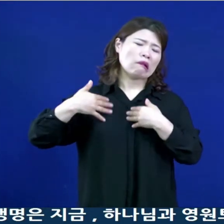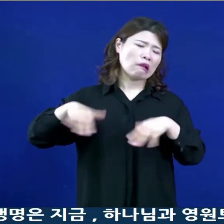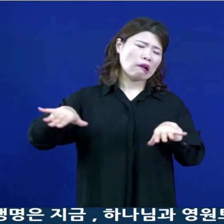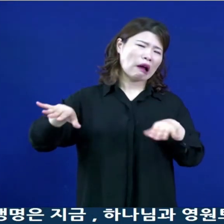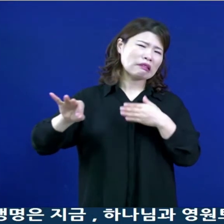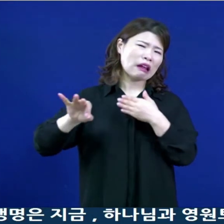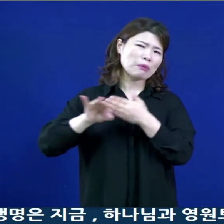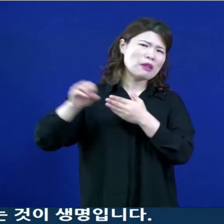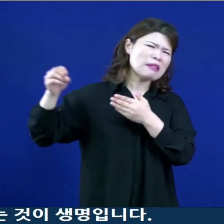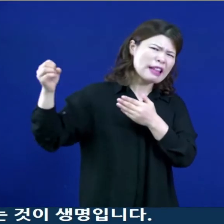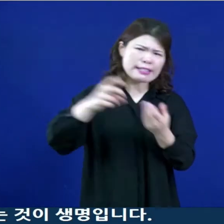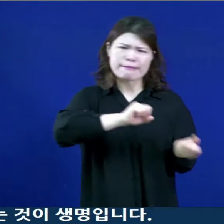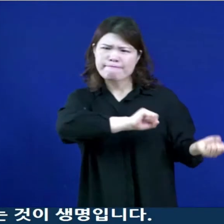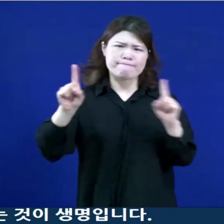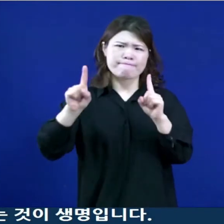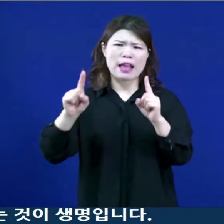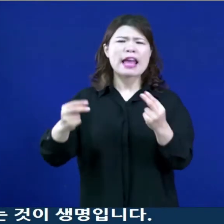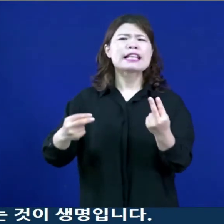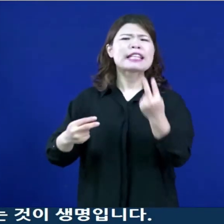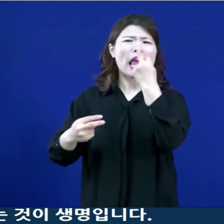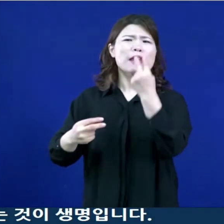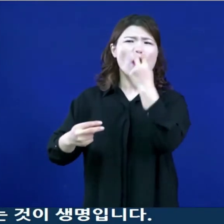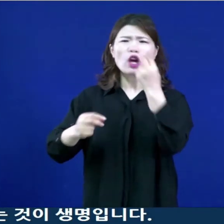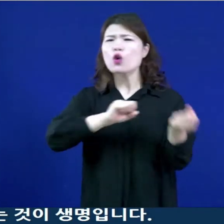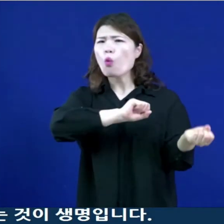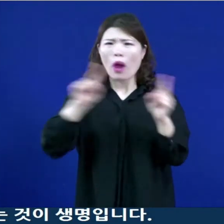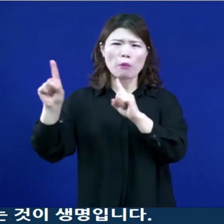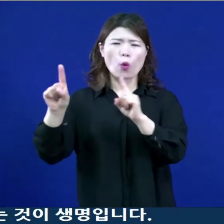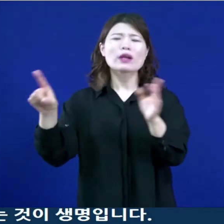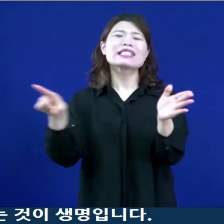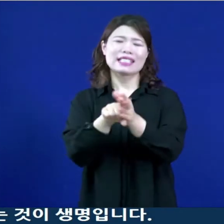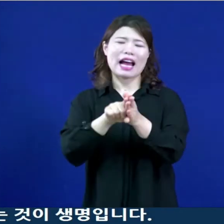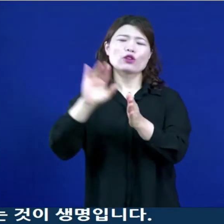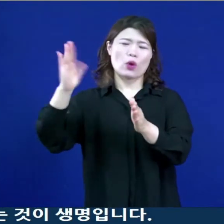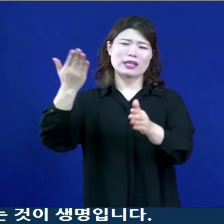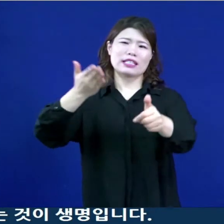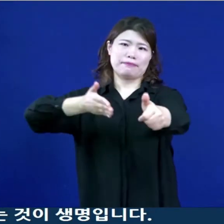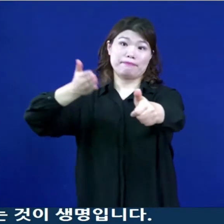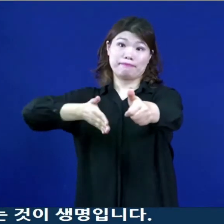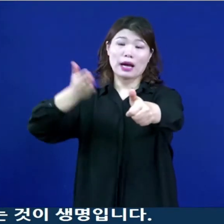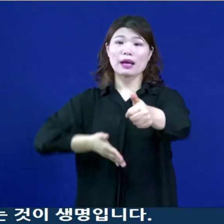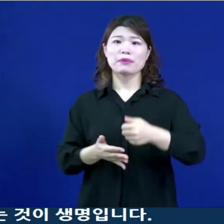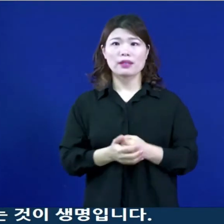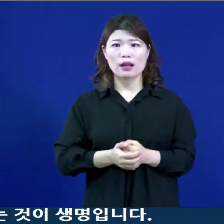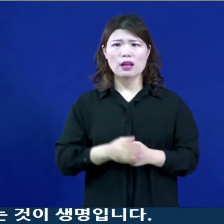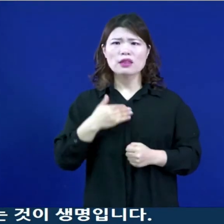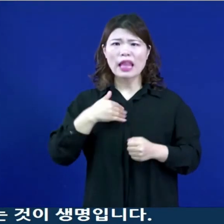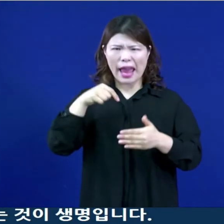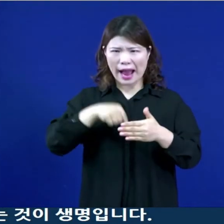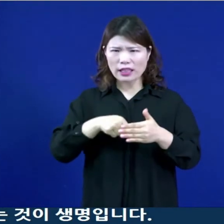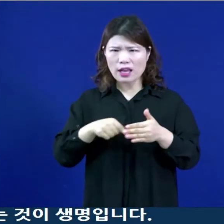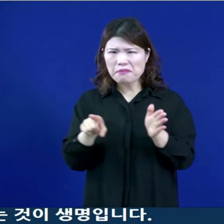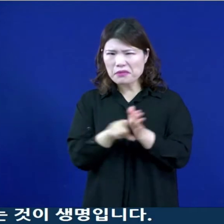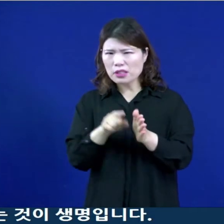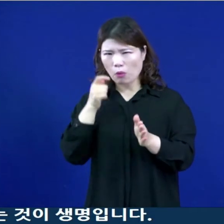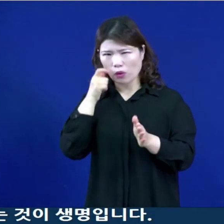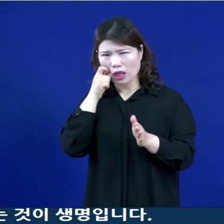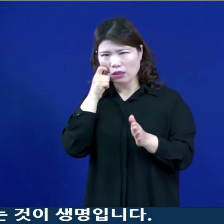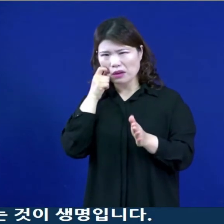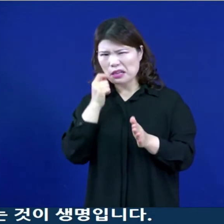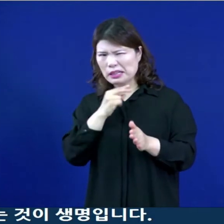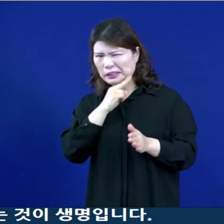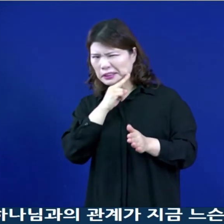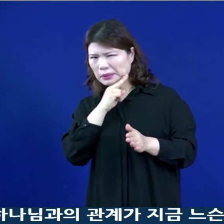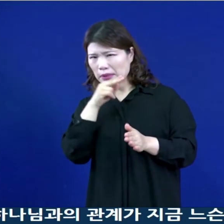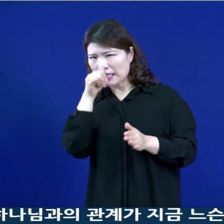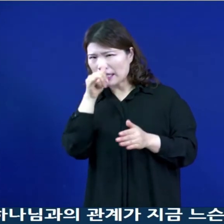시간, 생명이 회복되는 시간인 줄로 믿으시기 바랍니다. 내 안에 불신과 의심이 있었다면, 내 안에 태만과